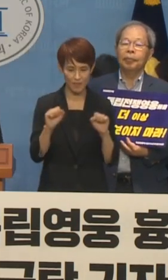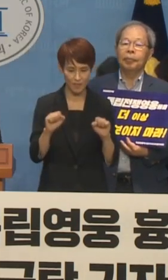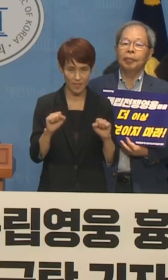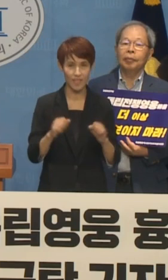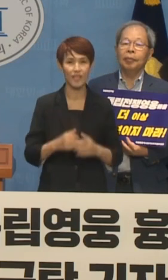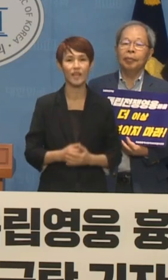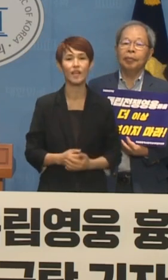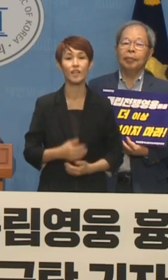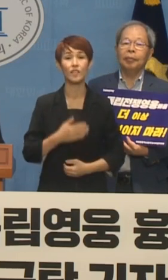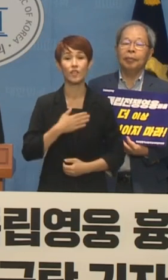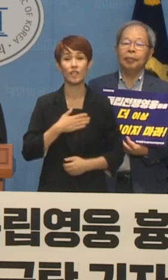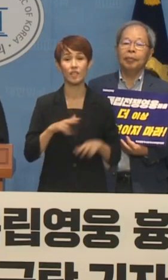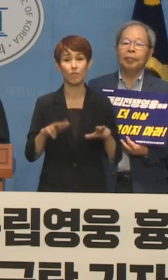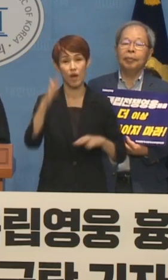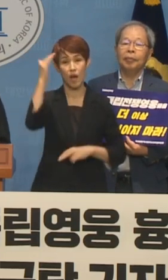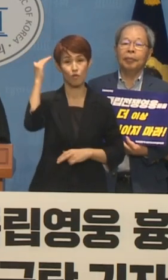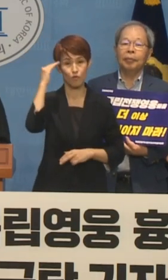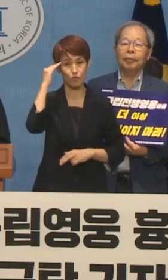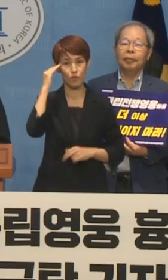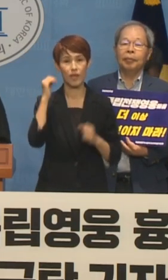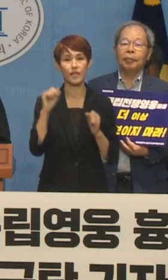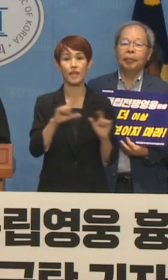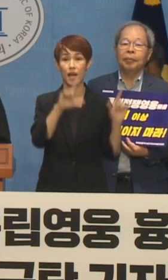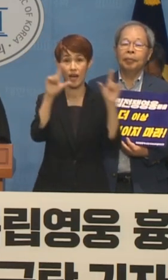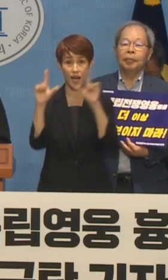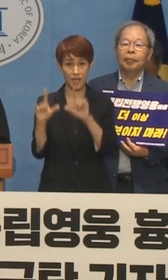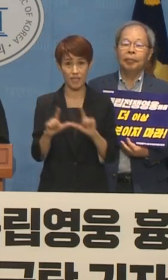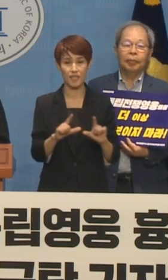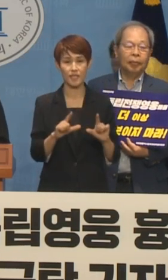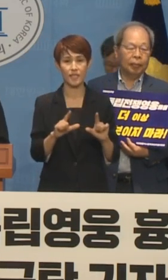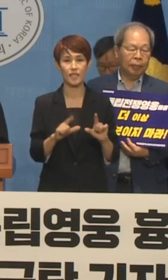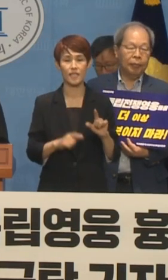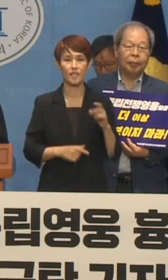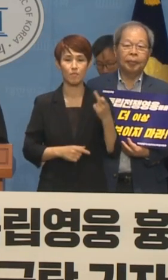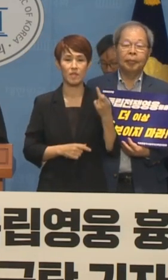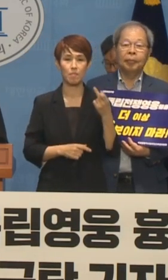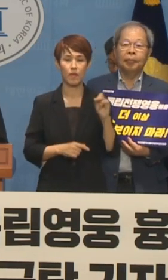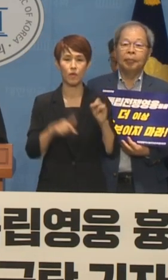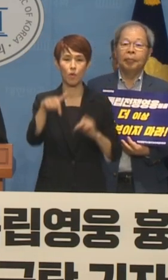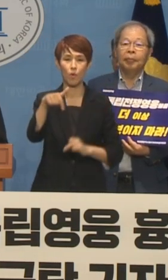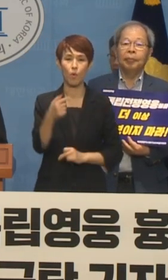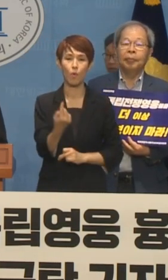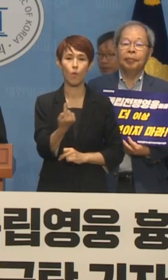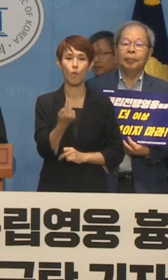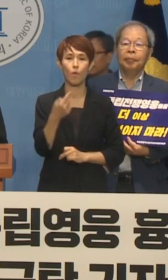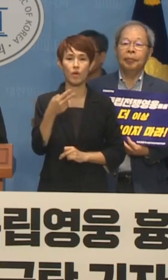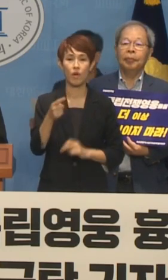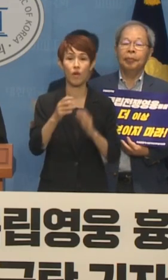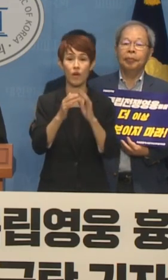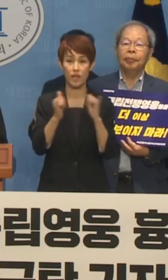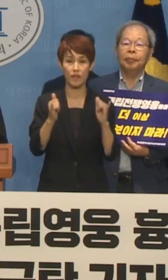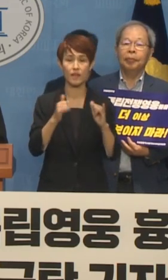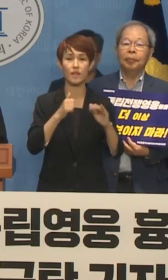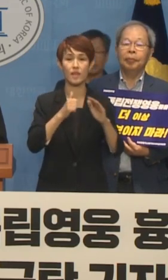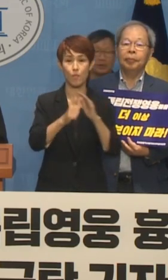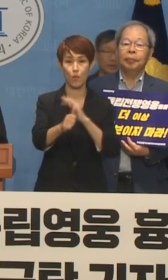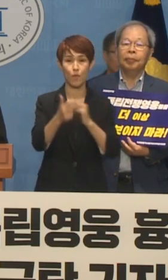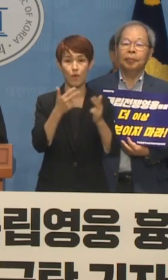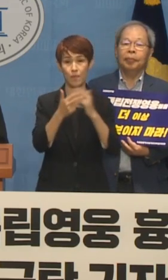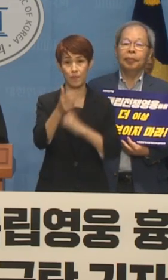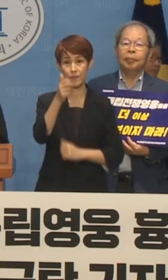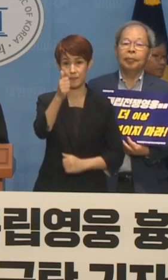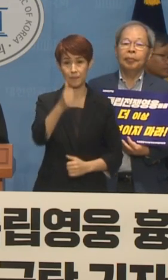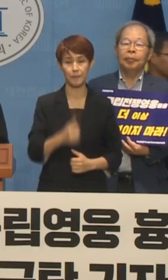안녕하십니까. 저는 지금 한국에 거주하고 있는 12만 명 고려인 동포들을 대표하는 대한고려인협회